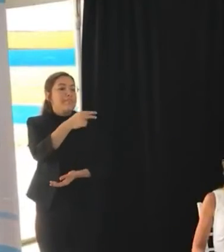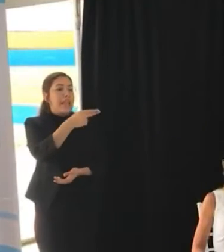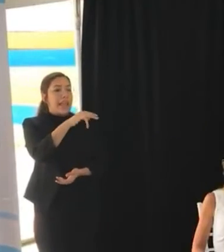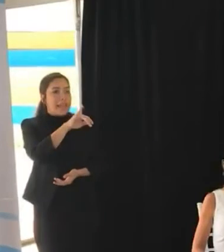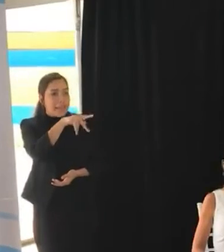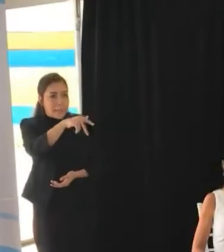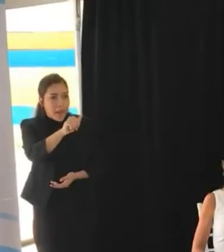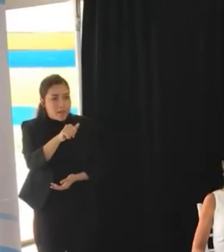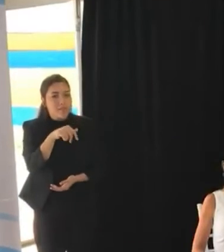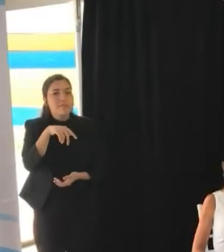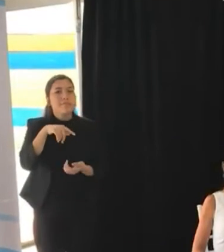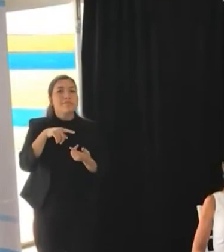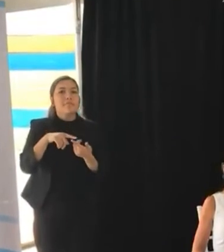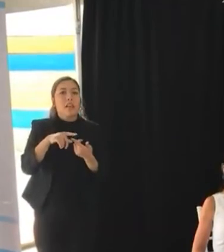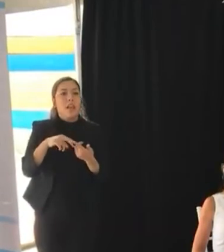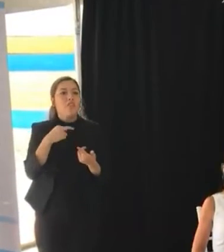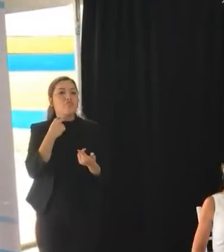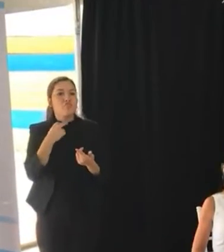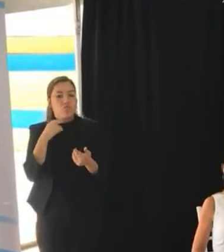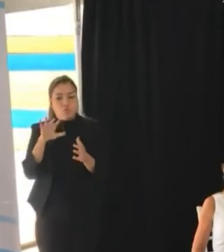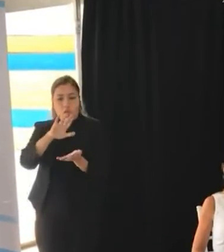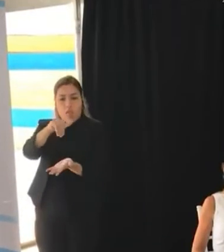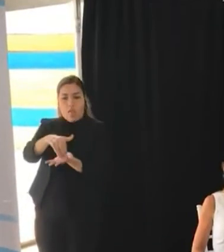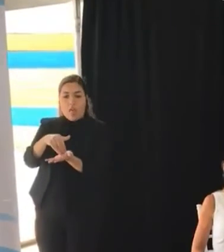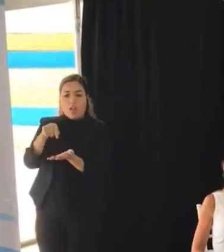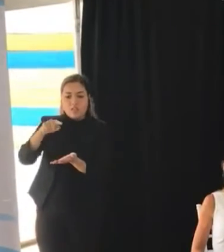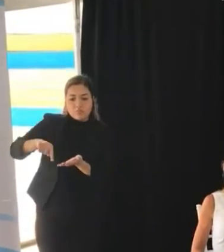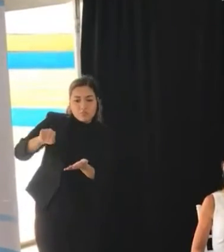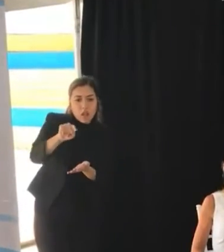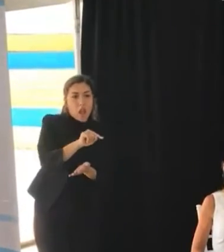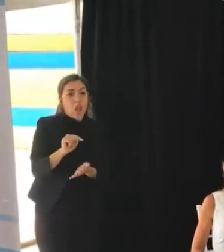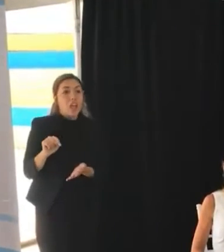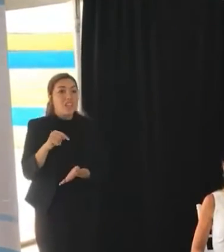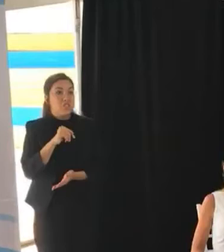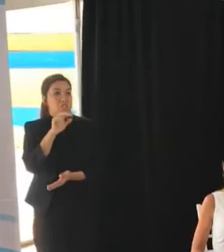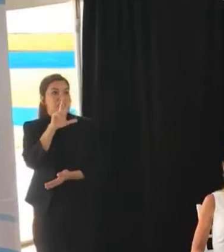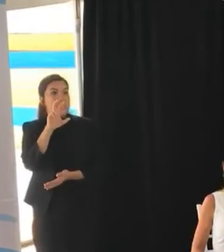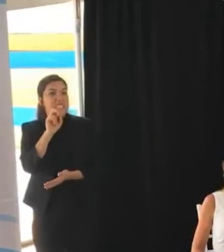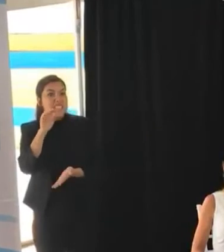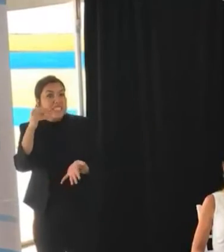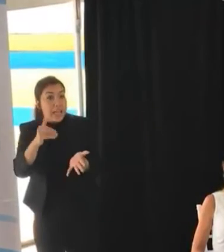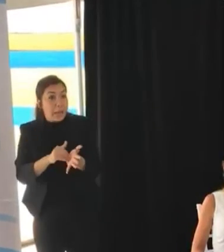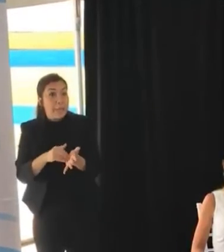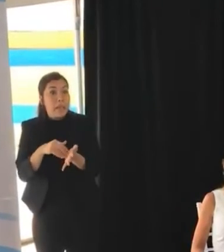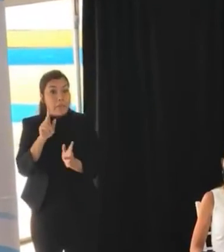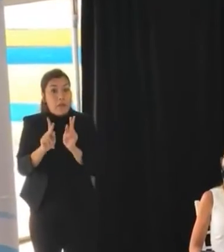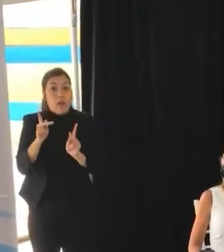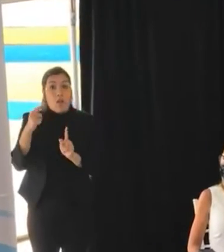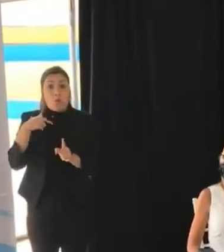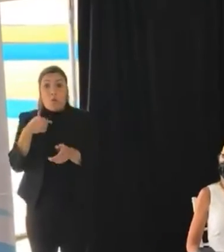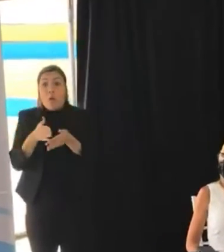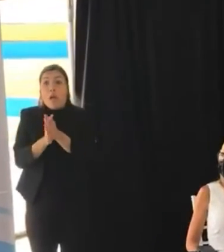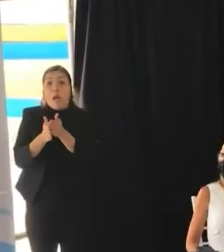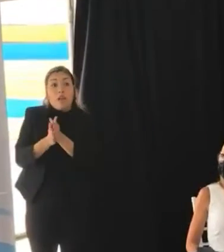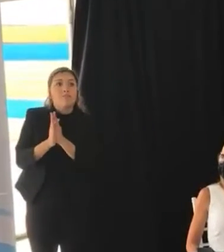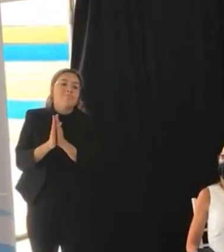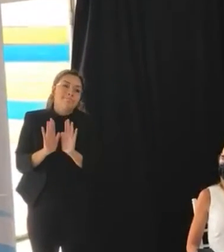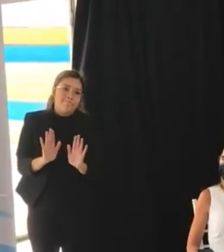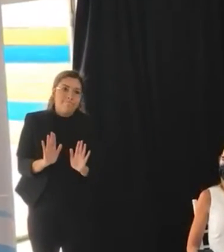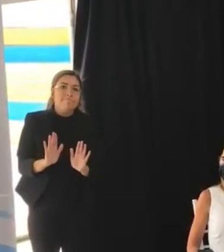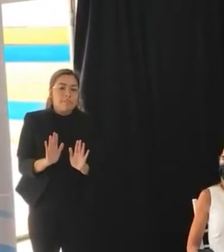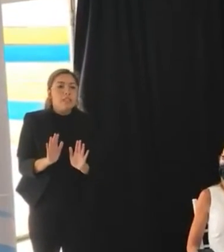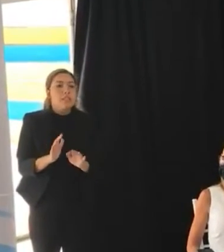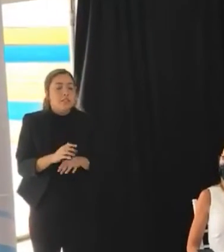salud, y Voces, que también tiene aproximadamente como 30,000 solicitudes. Así que estamos haciendo una distribución en